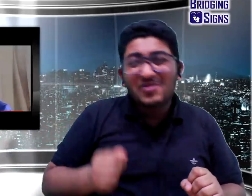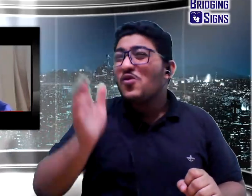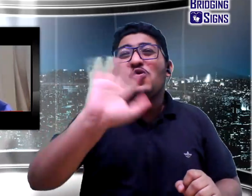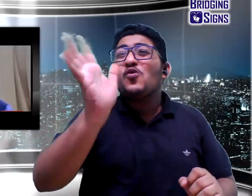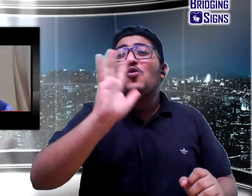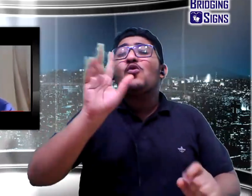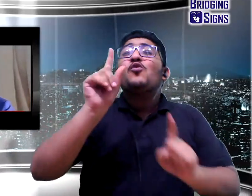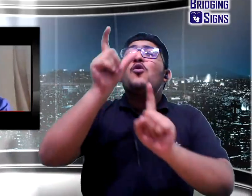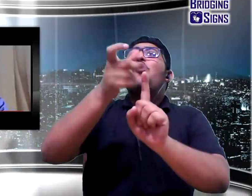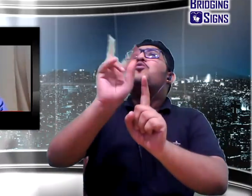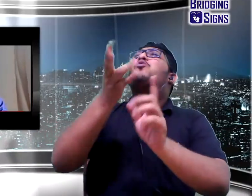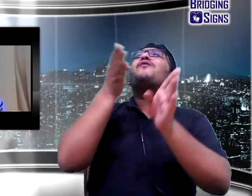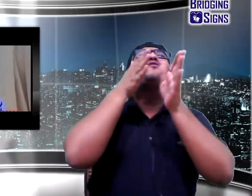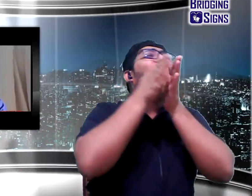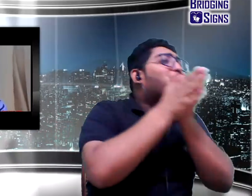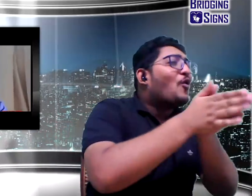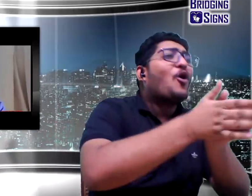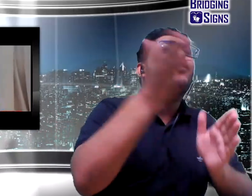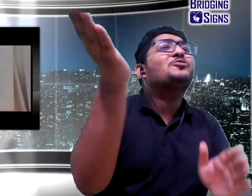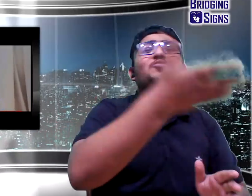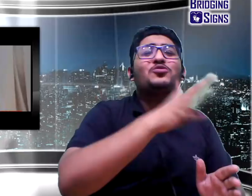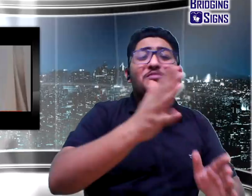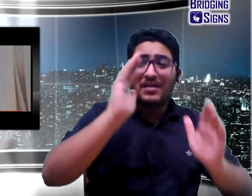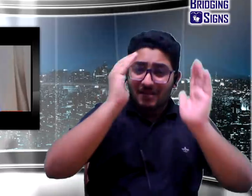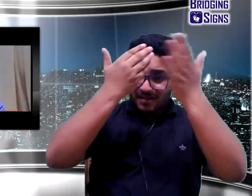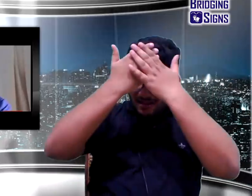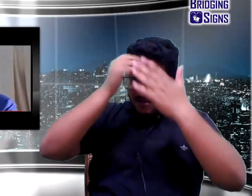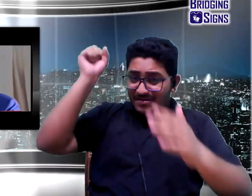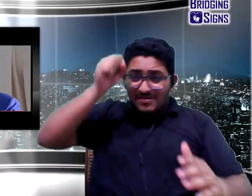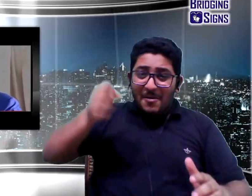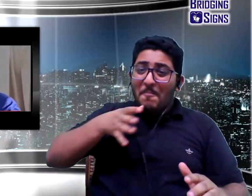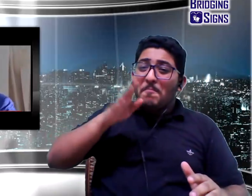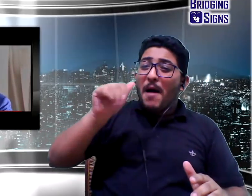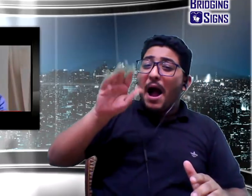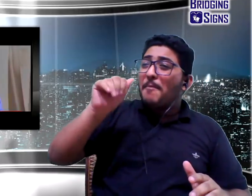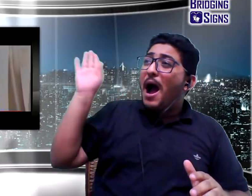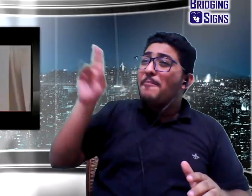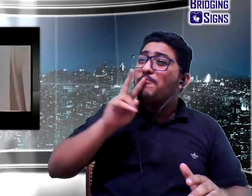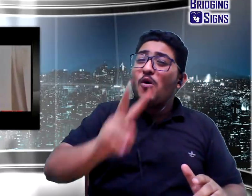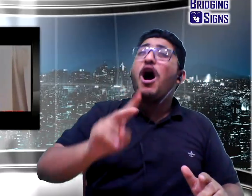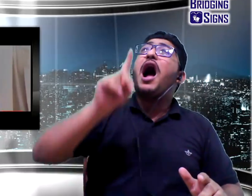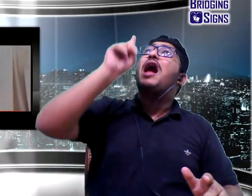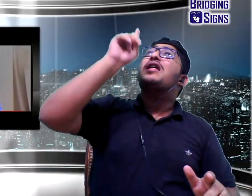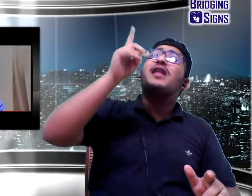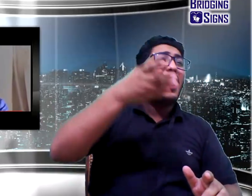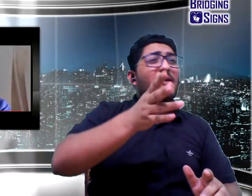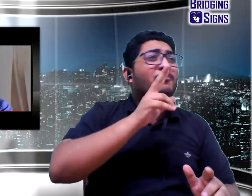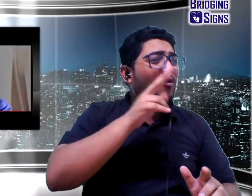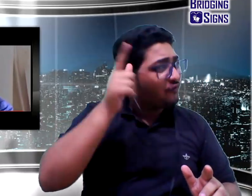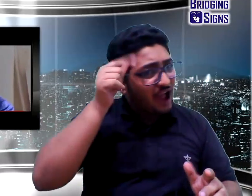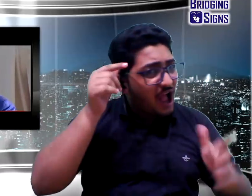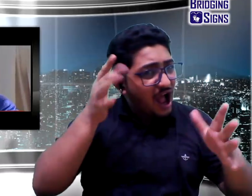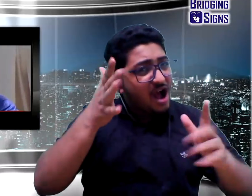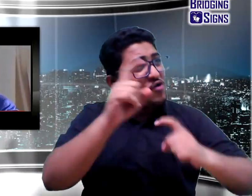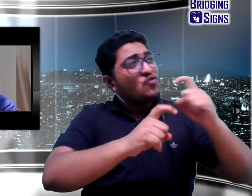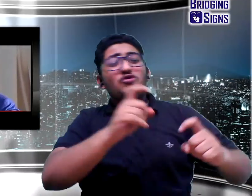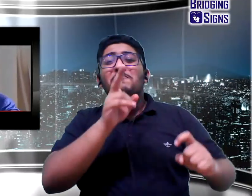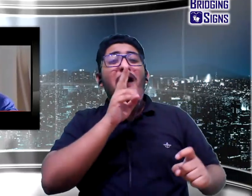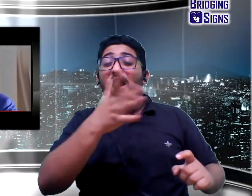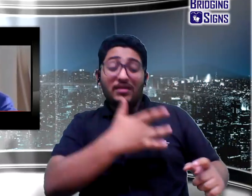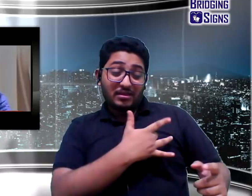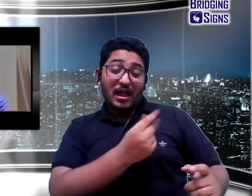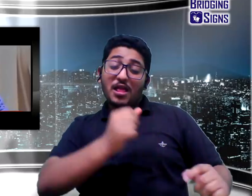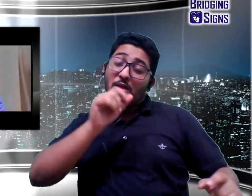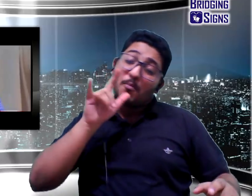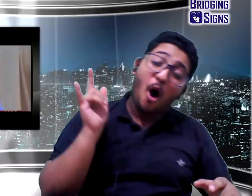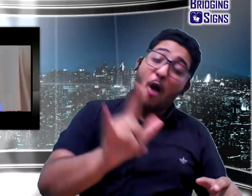किस मुरशद दे चेले ने, ये सिख ने किहड़े सतगुरु दे, ये किस अल्लाह दे बंदे ने। वो मेरी फितरत मुहब्बत है,